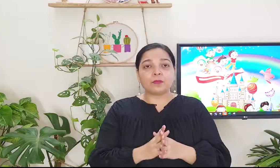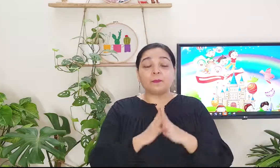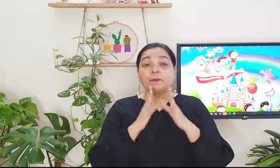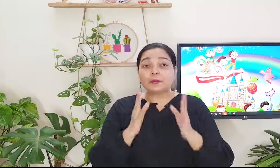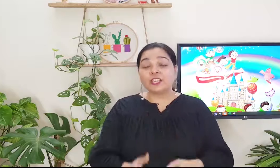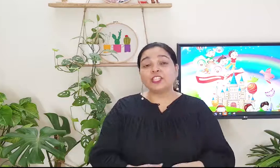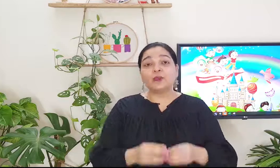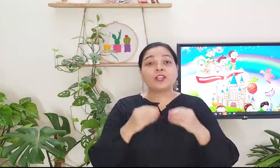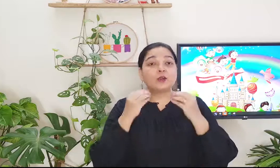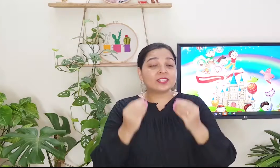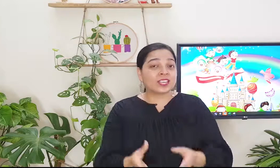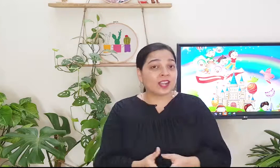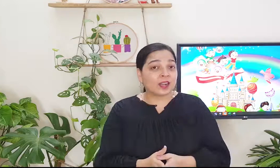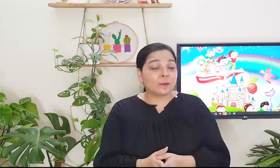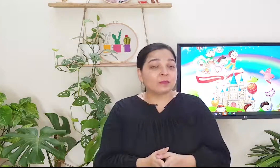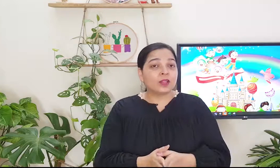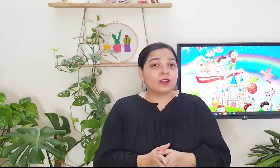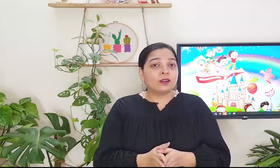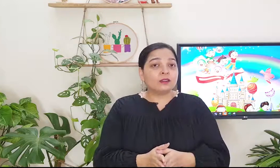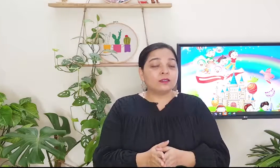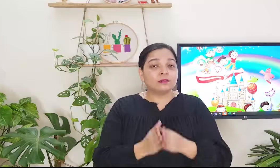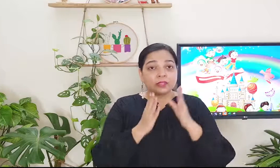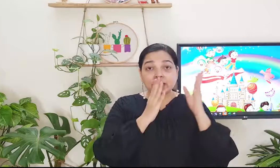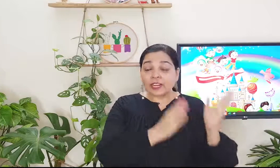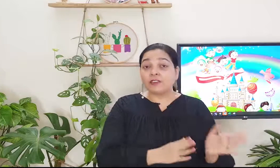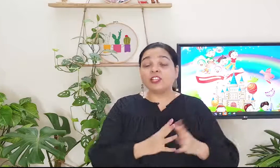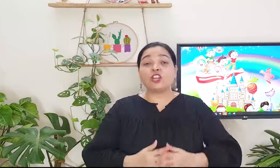সেখান থেকে আমরা দেখেছি ঈশ্বর জোনাকে কি বলেছিল, কি